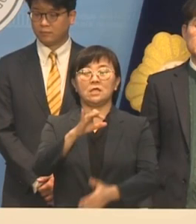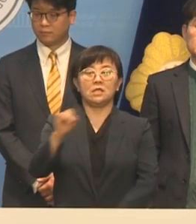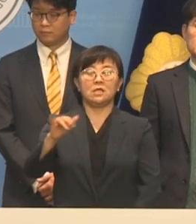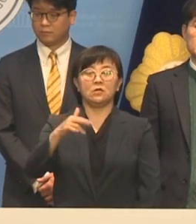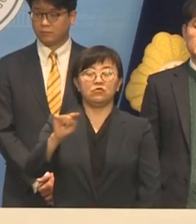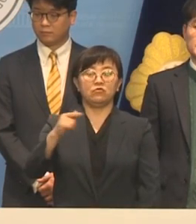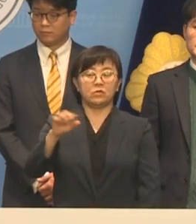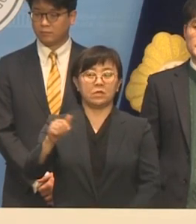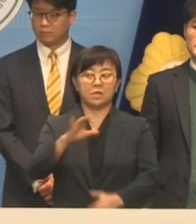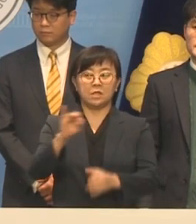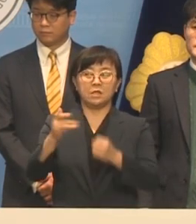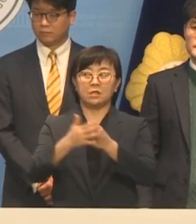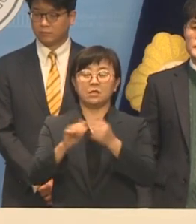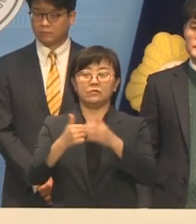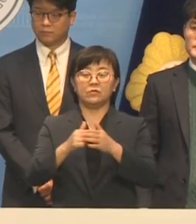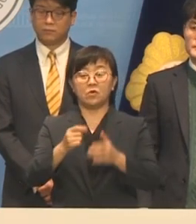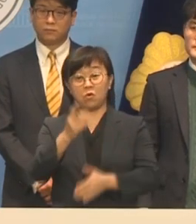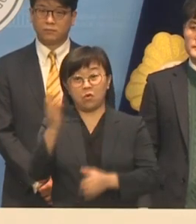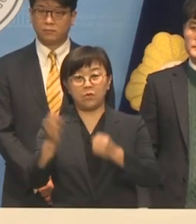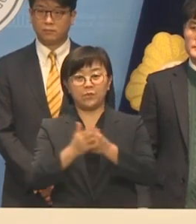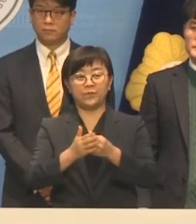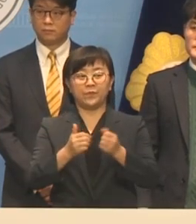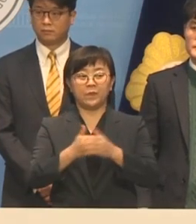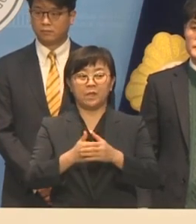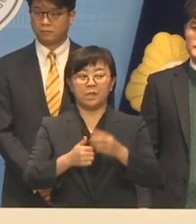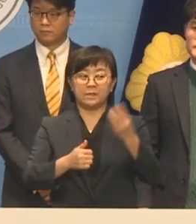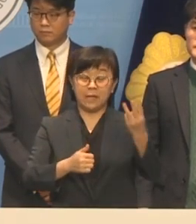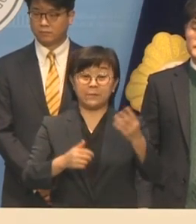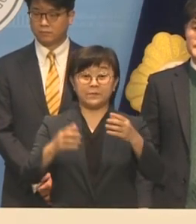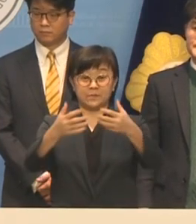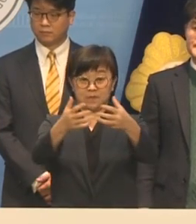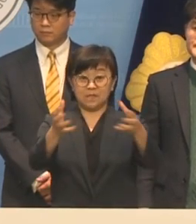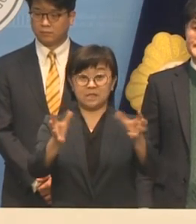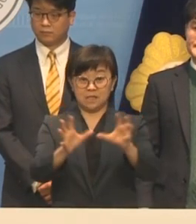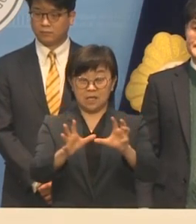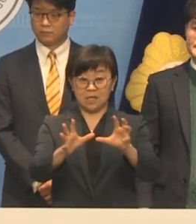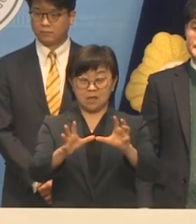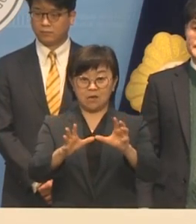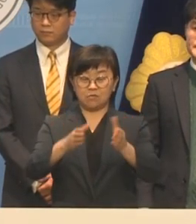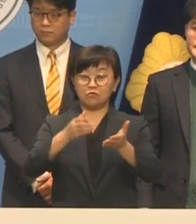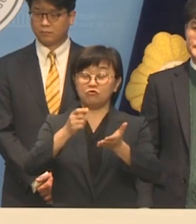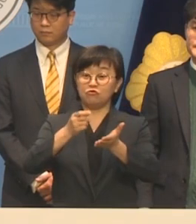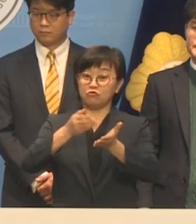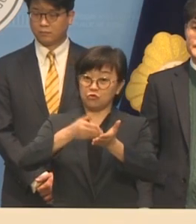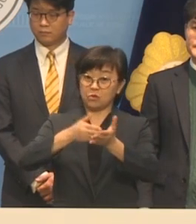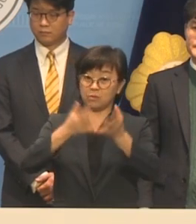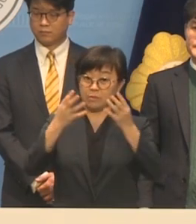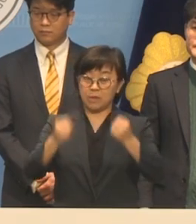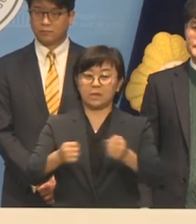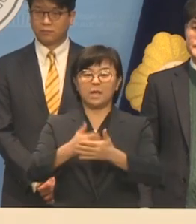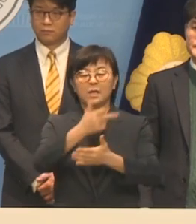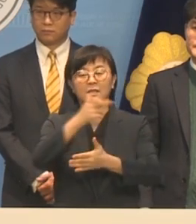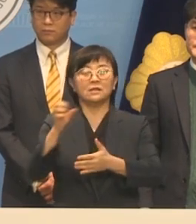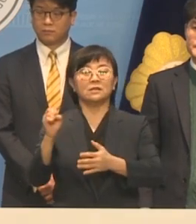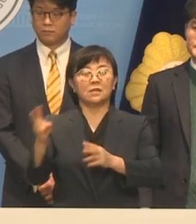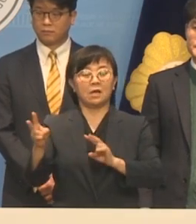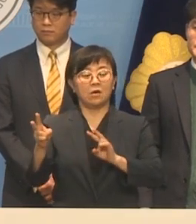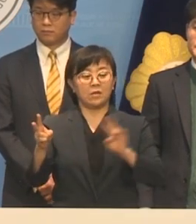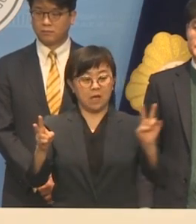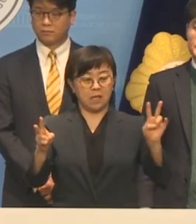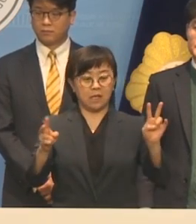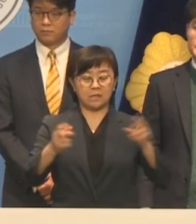이낙연, 김종인, 금태섭 등 소위 제3지대에 관한 기사가 많이 오릅니다. 거대 양당에서 떨어져 나온